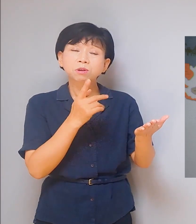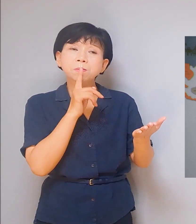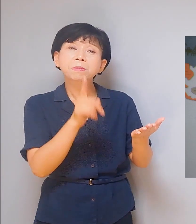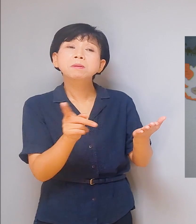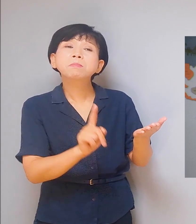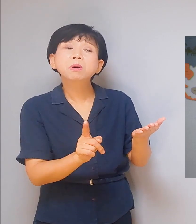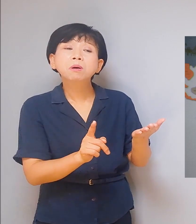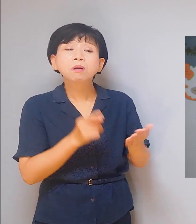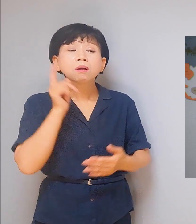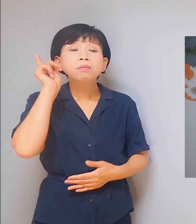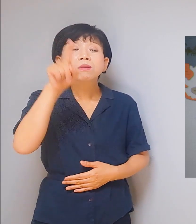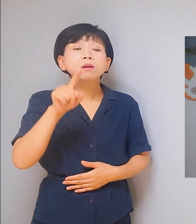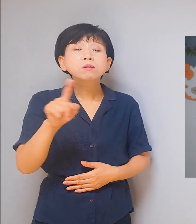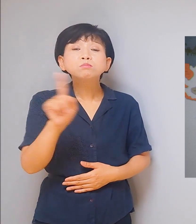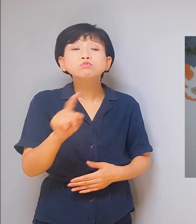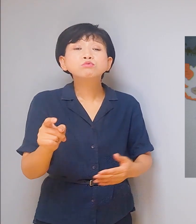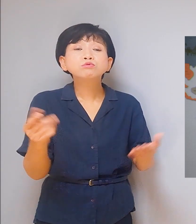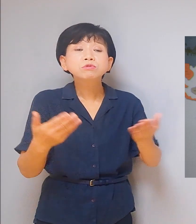내일 모른다.